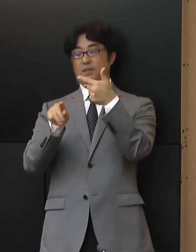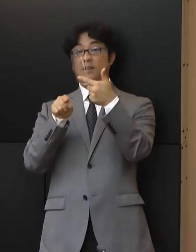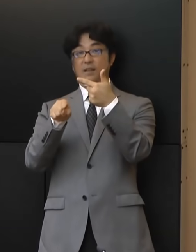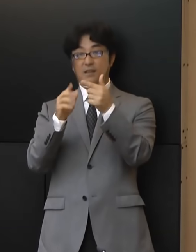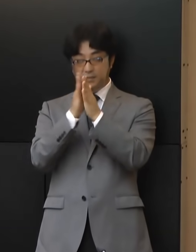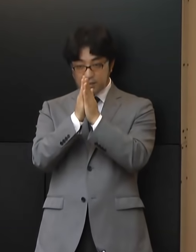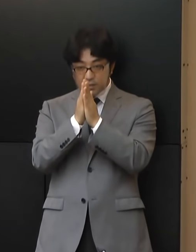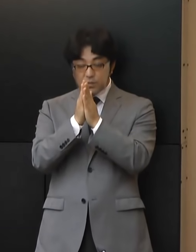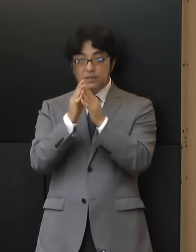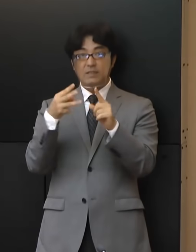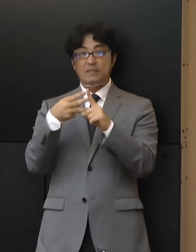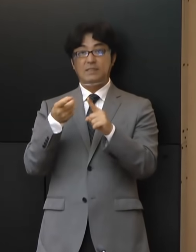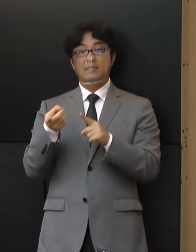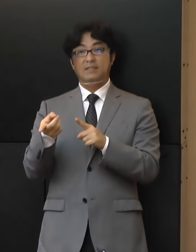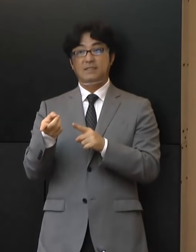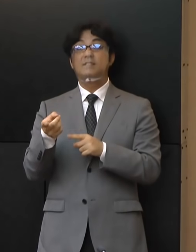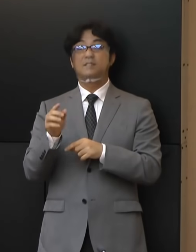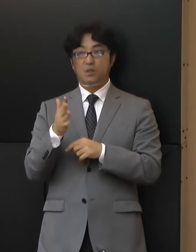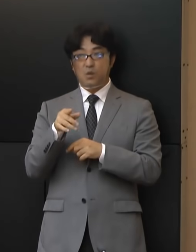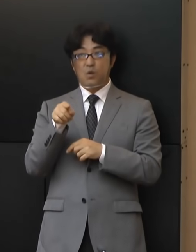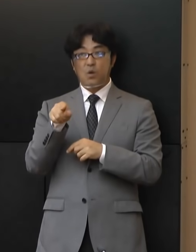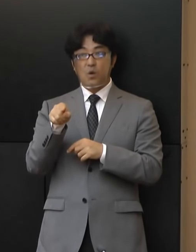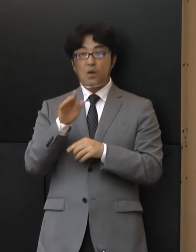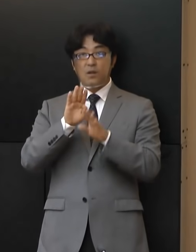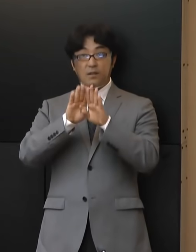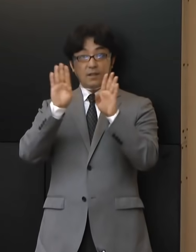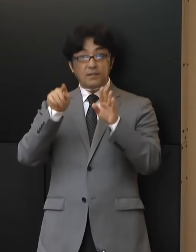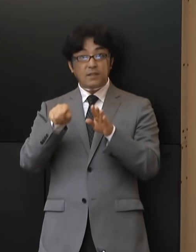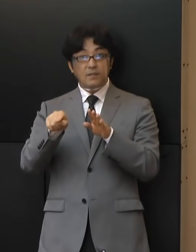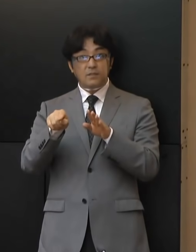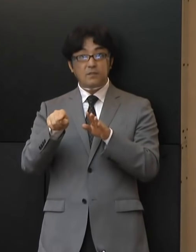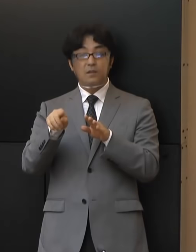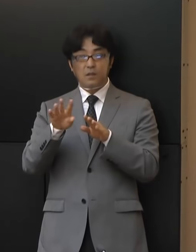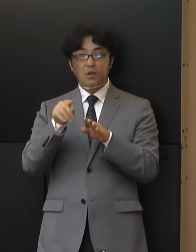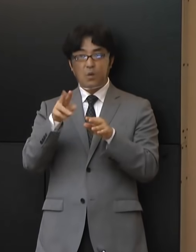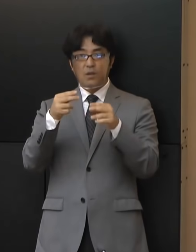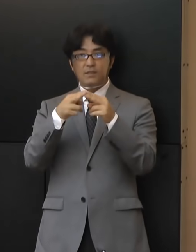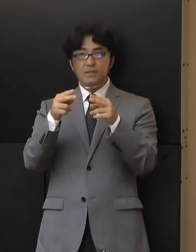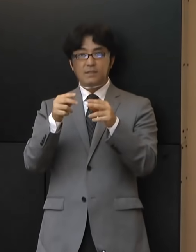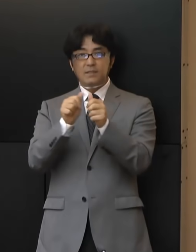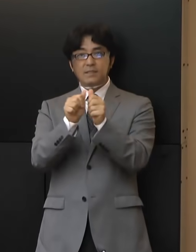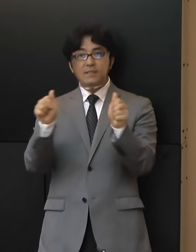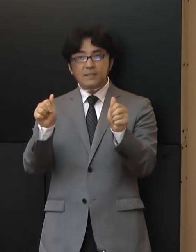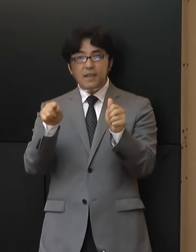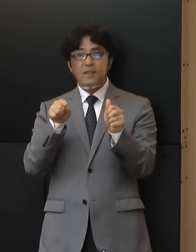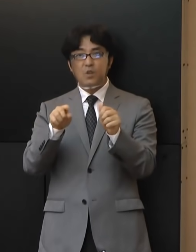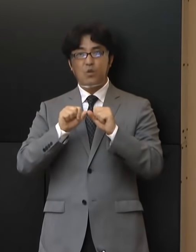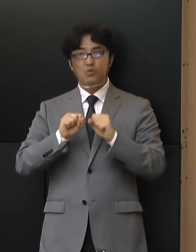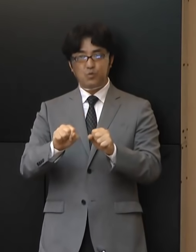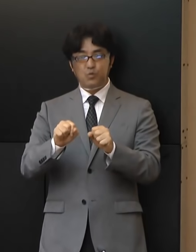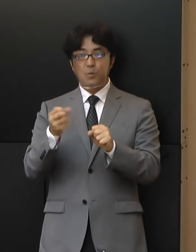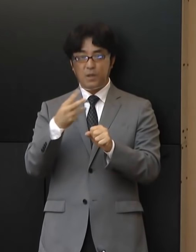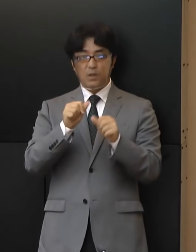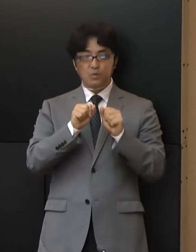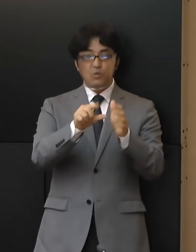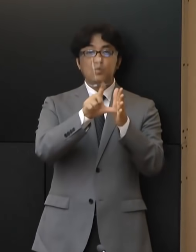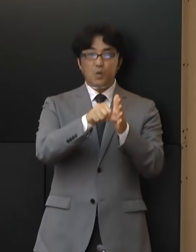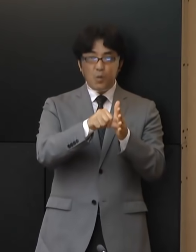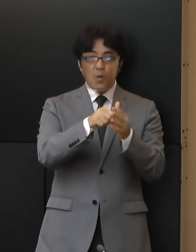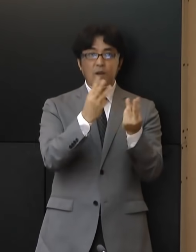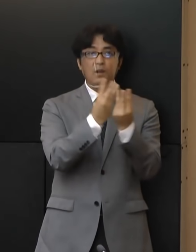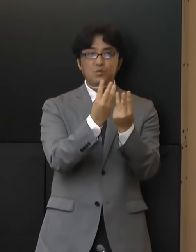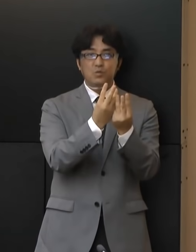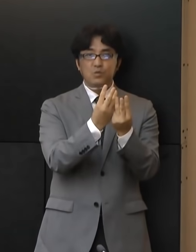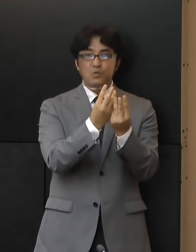検討とのこともありますが、この事実関係も含め、出展の規模、縮小の必要性についてどのように